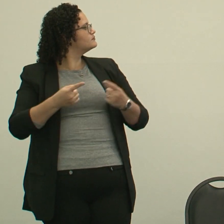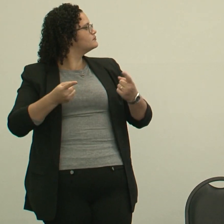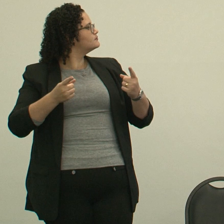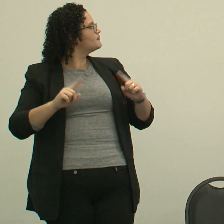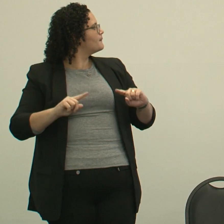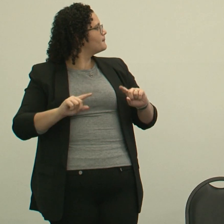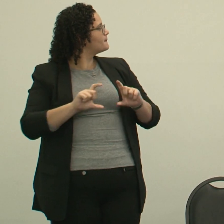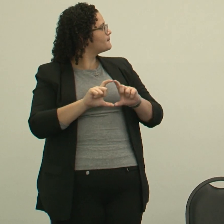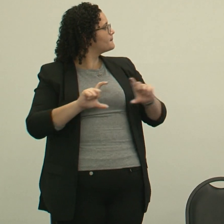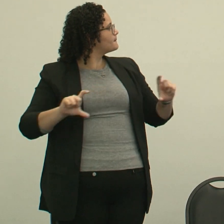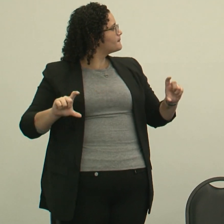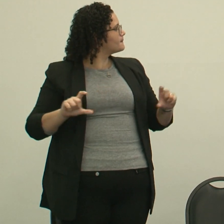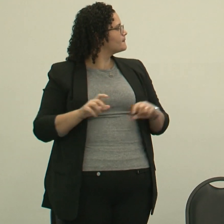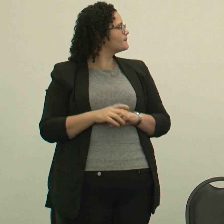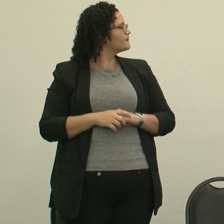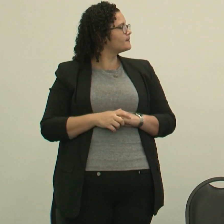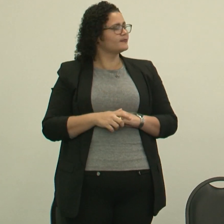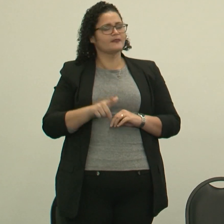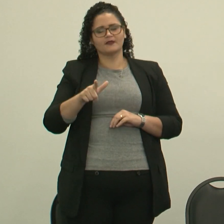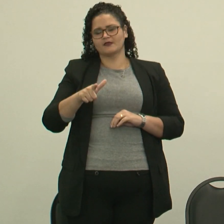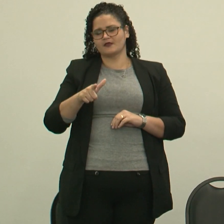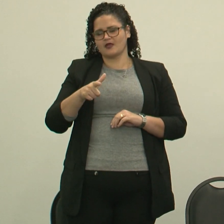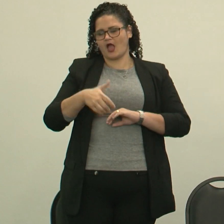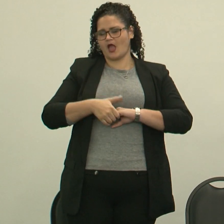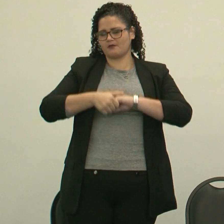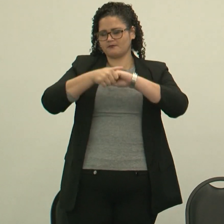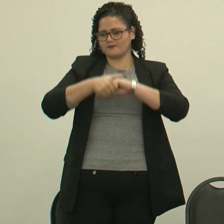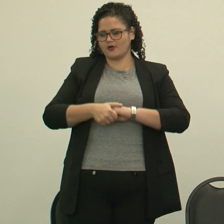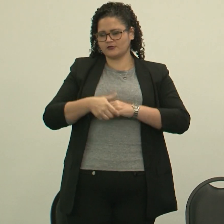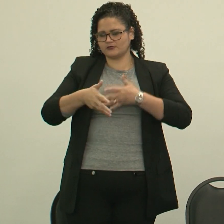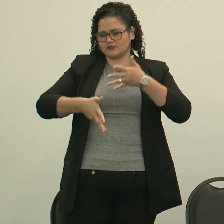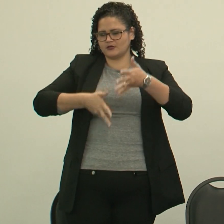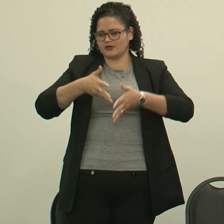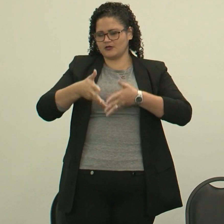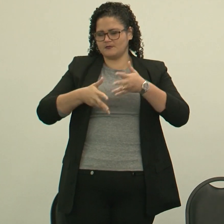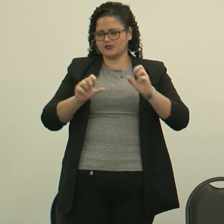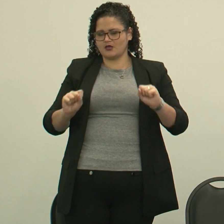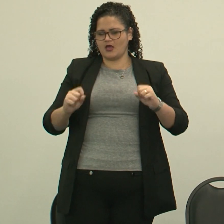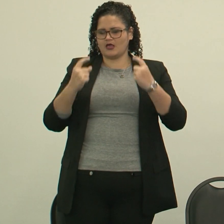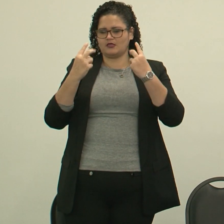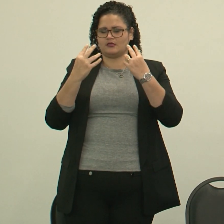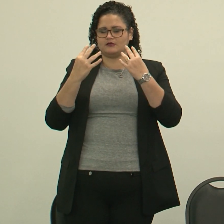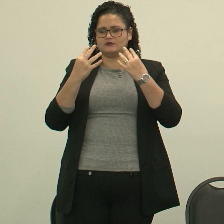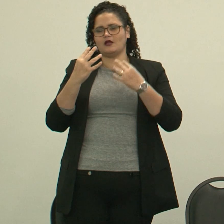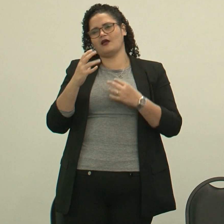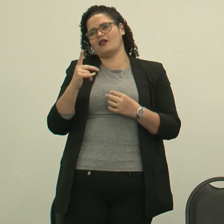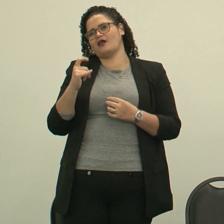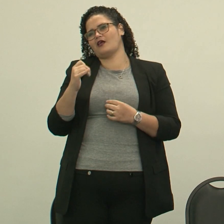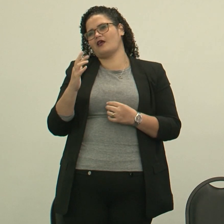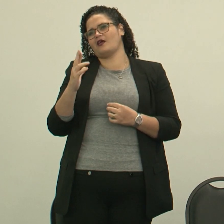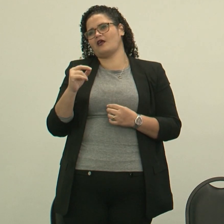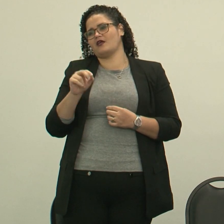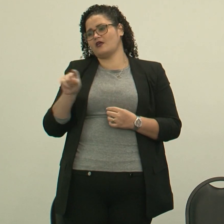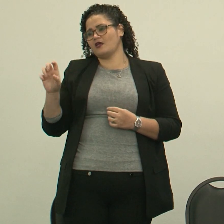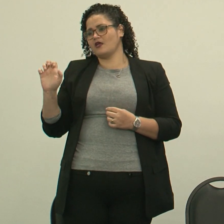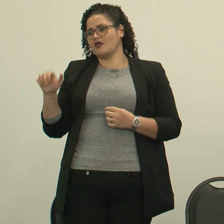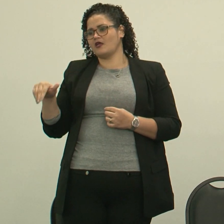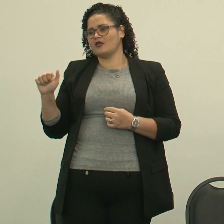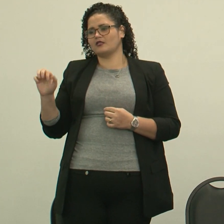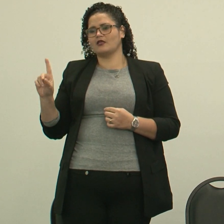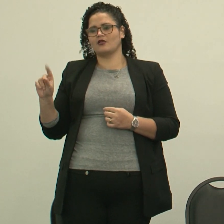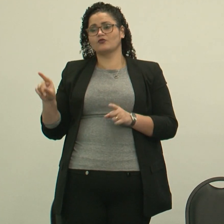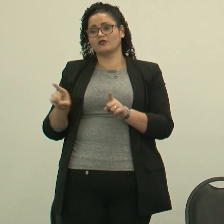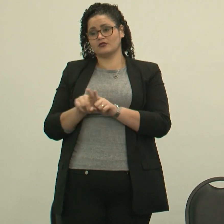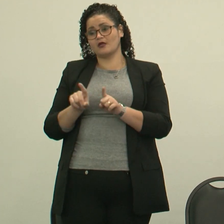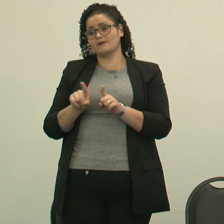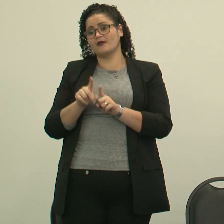E na segunda, aposto que você usa a língua de sinais só para chamar atenção. Claro, o Hernando também, porque